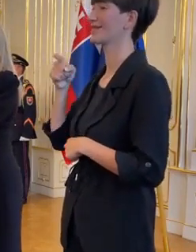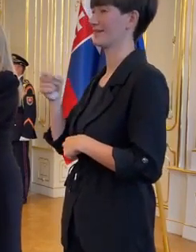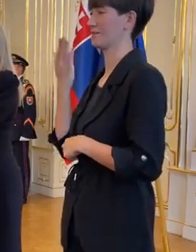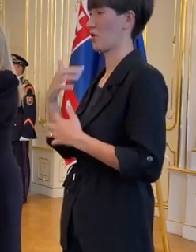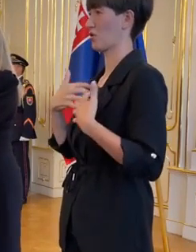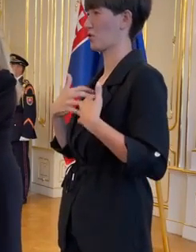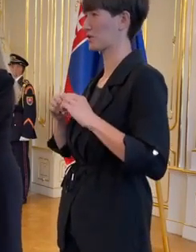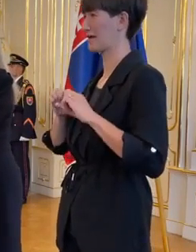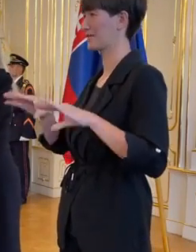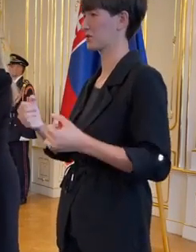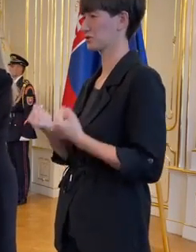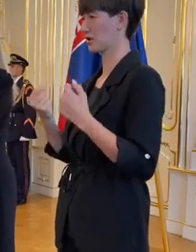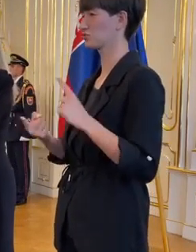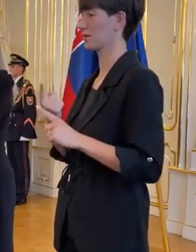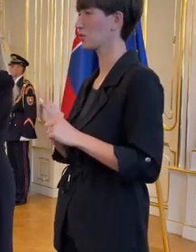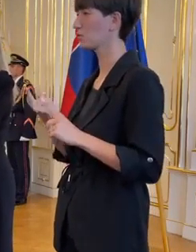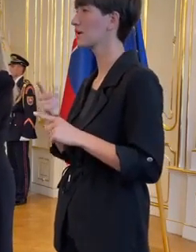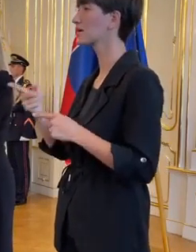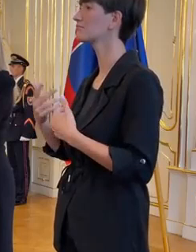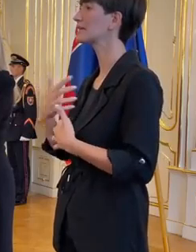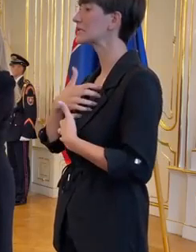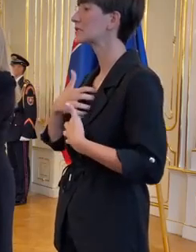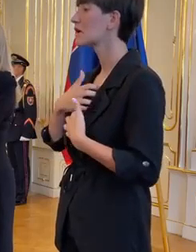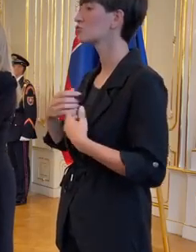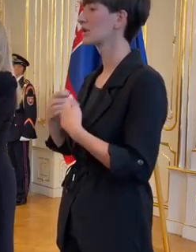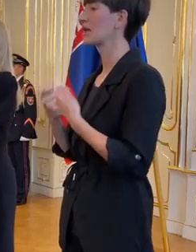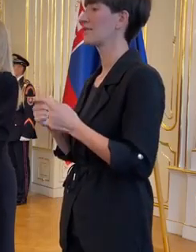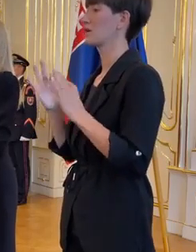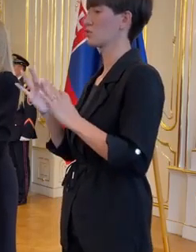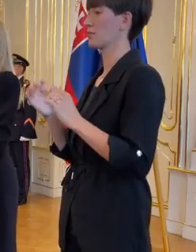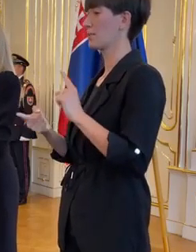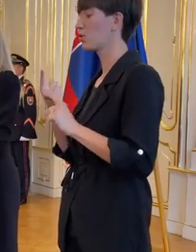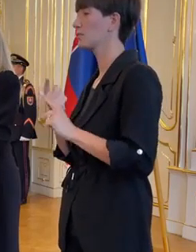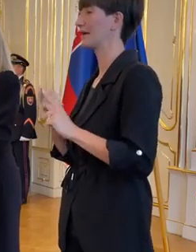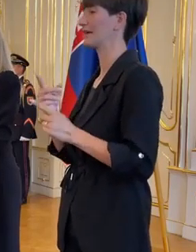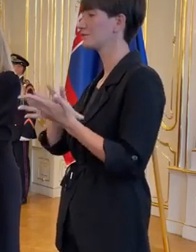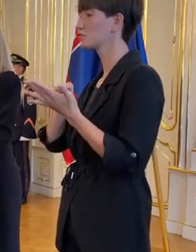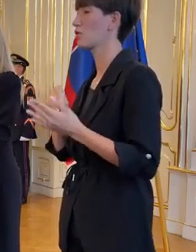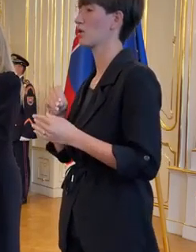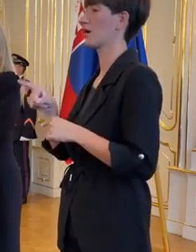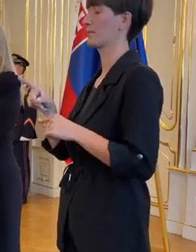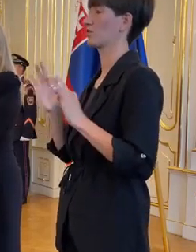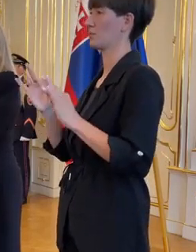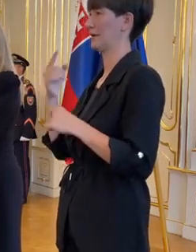výučby nestratili kontakt so školou a mohli sa ďalej učiť a vzdelávať.